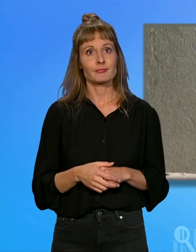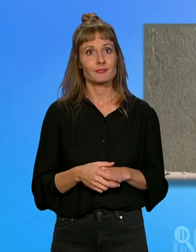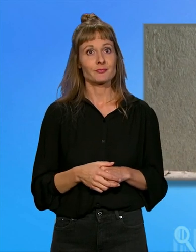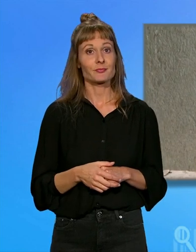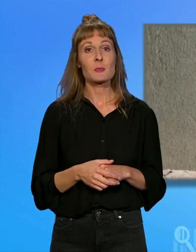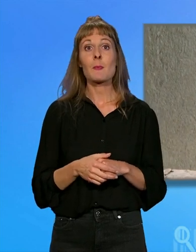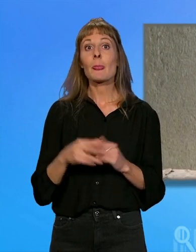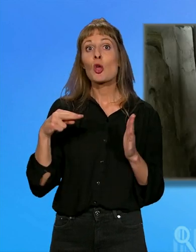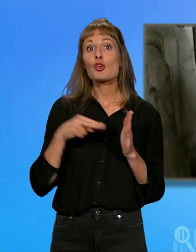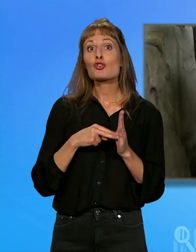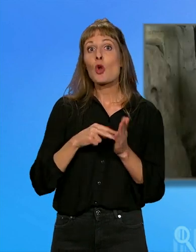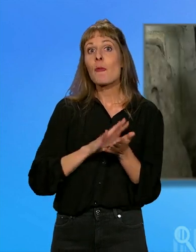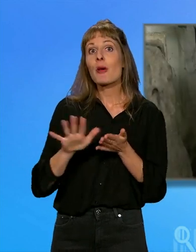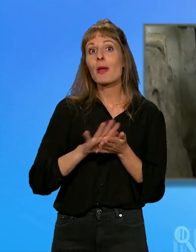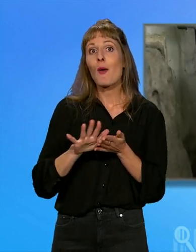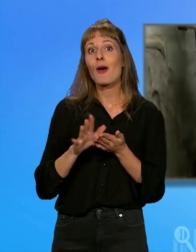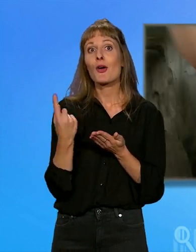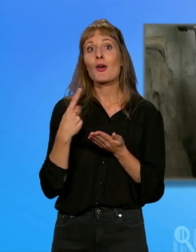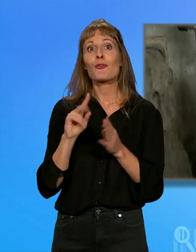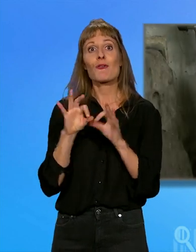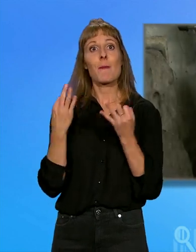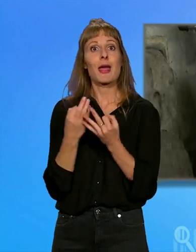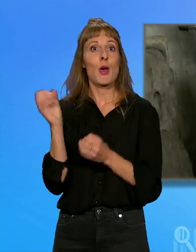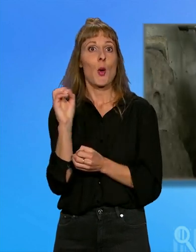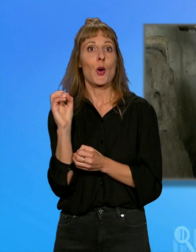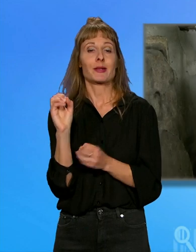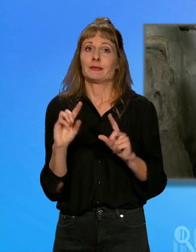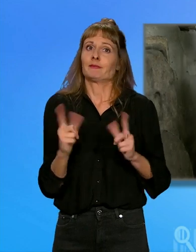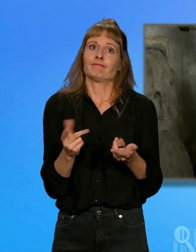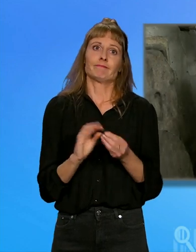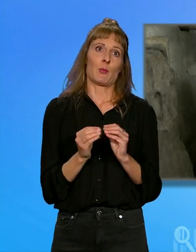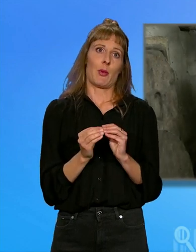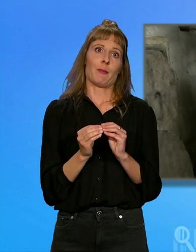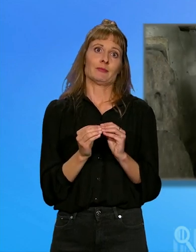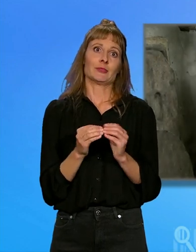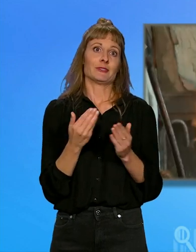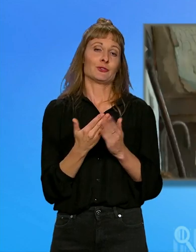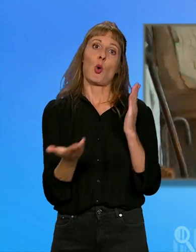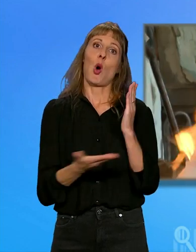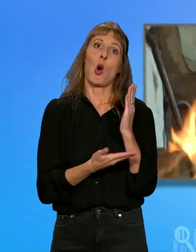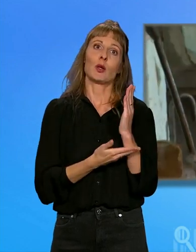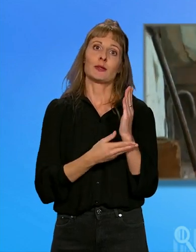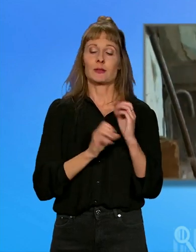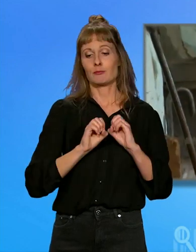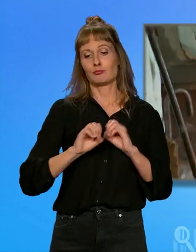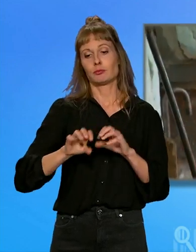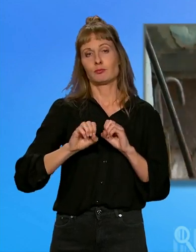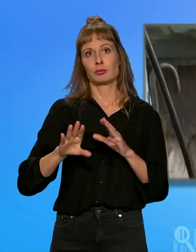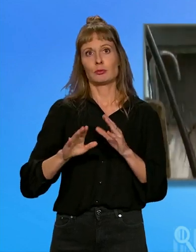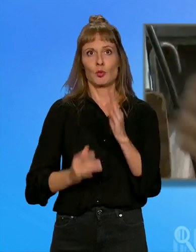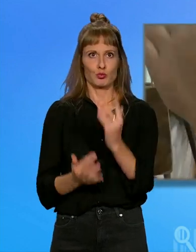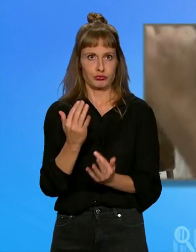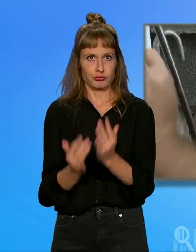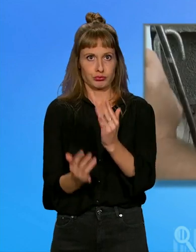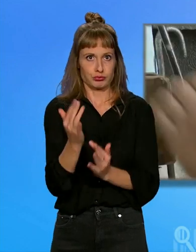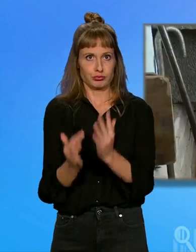Stromverbrauch ist bei Familie Öhler kein Thema. Sie heizen seit eh und je mit Holz ein. Im Ofen muss die